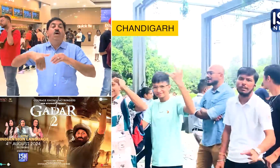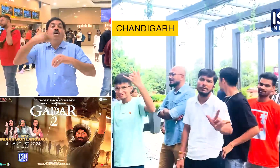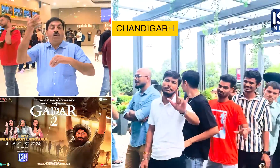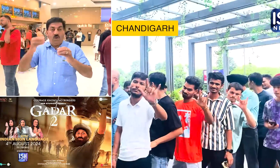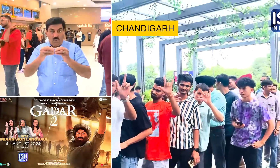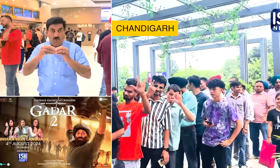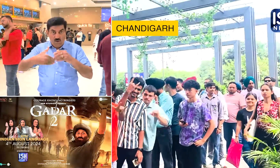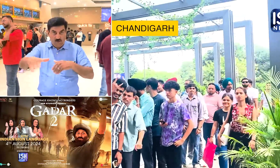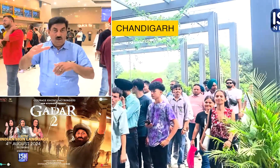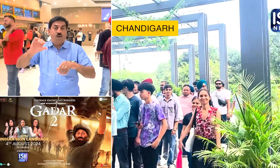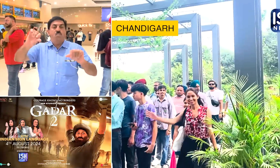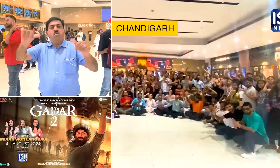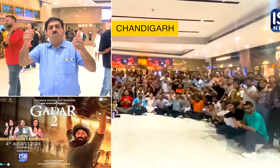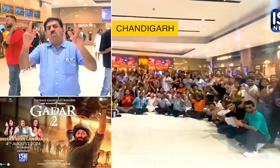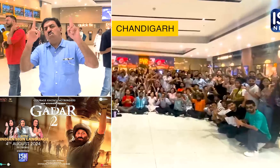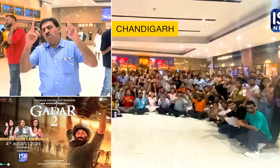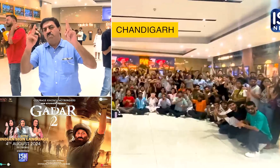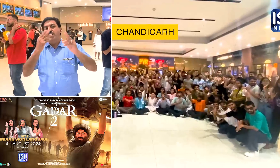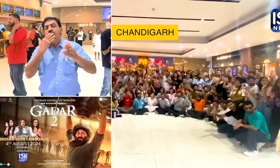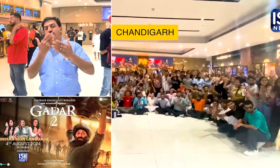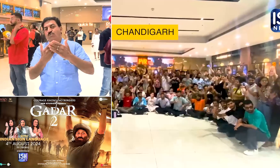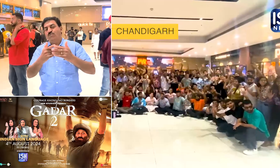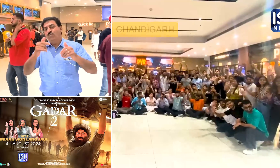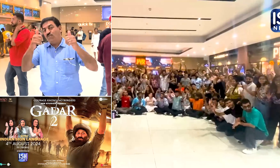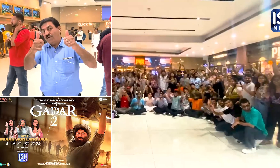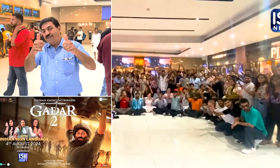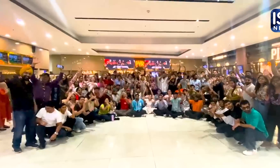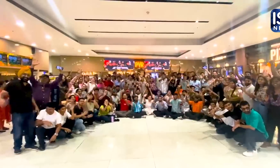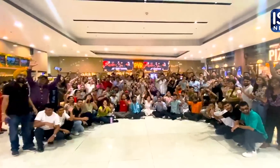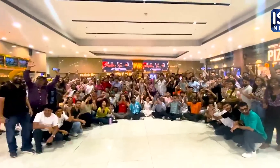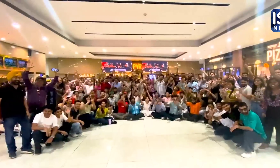हम श्योरली आगे के आईएसएल इंटरप्रेटेड मूवीज़ के लिए ज़रूर आएंगे। थैंक यू।